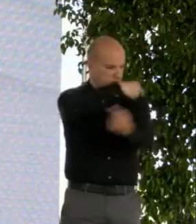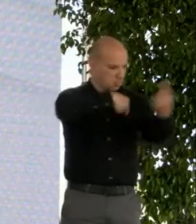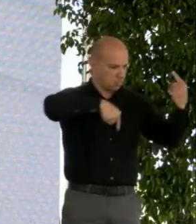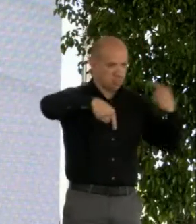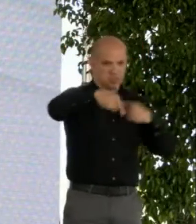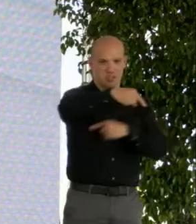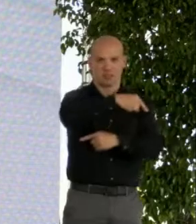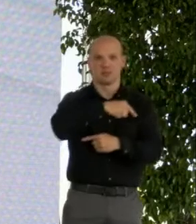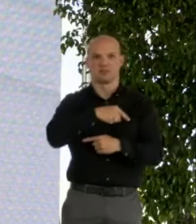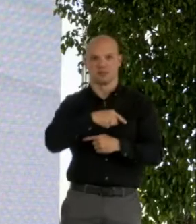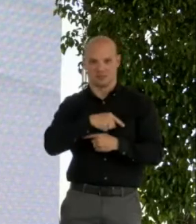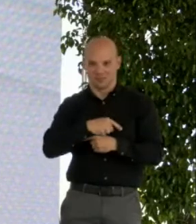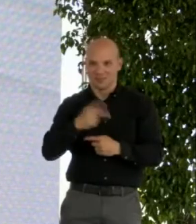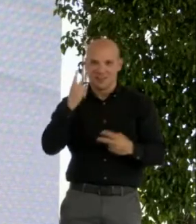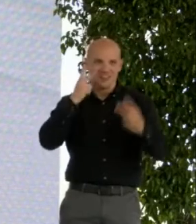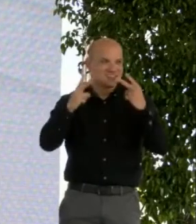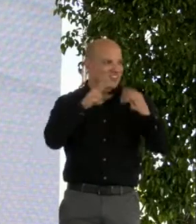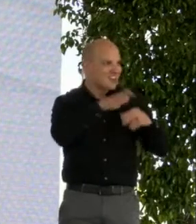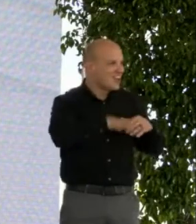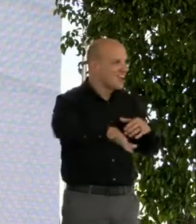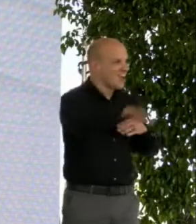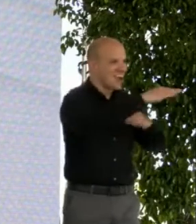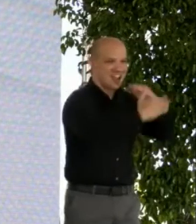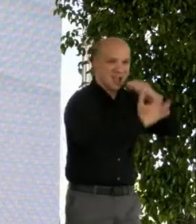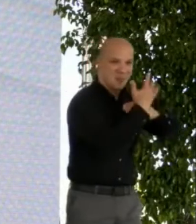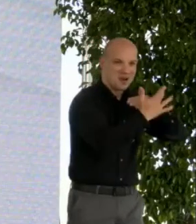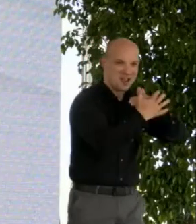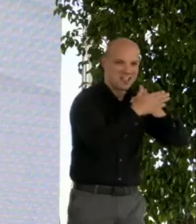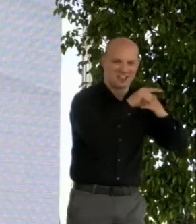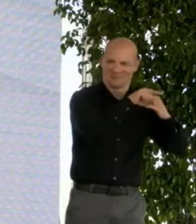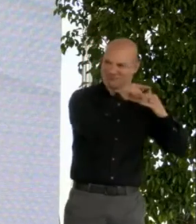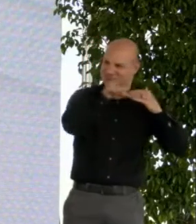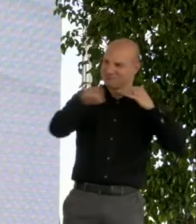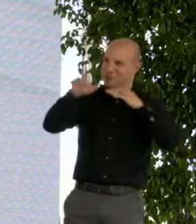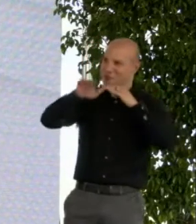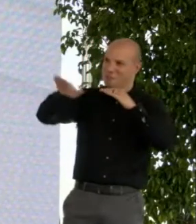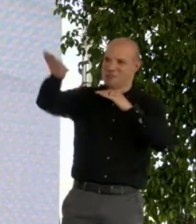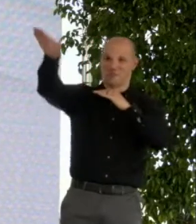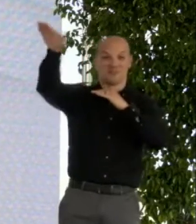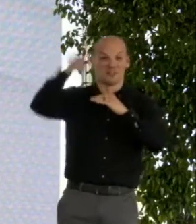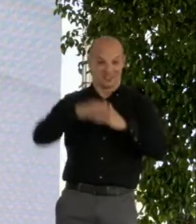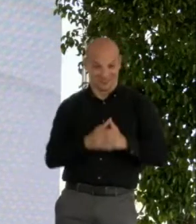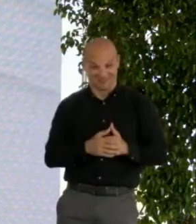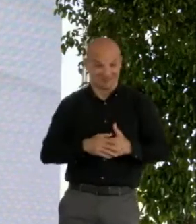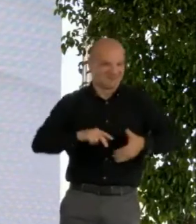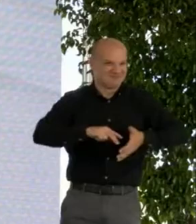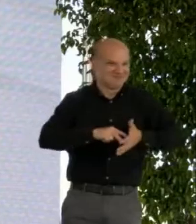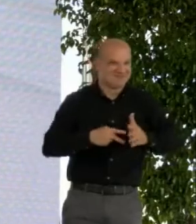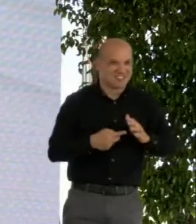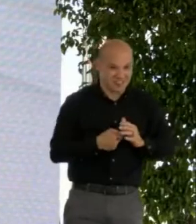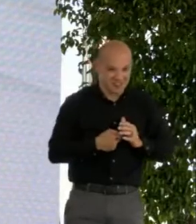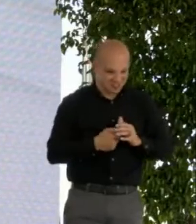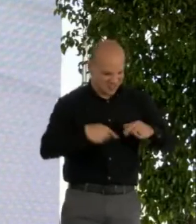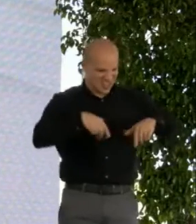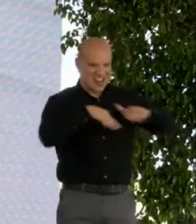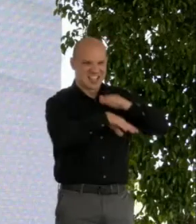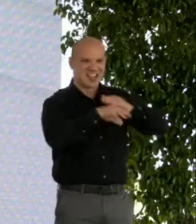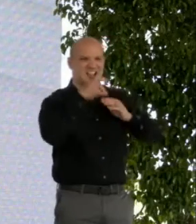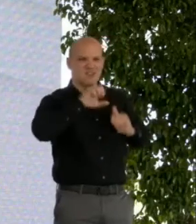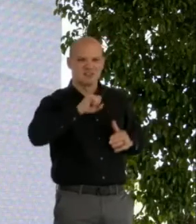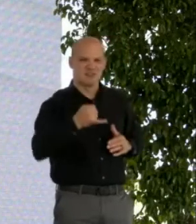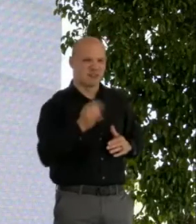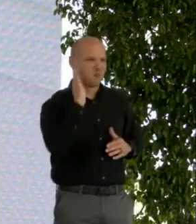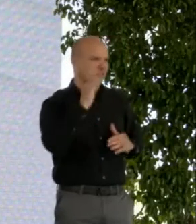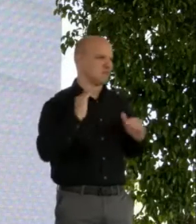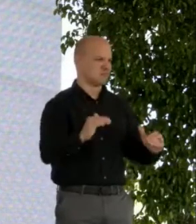montañosos. Con el redesarrollo de Bahía Urbana, se va a enriquecer la entrada del viejo San Juan para hacerla